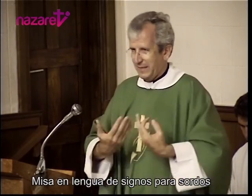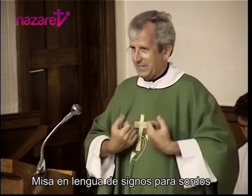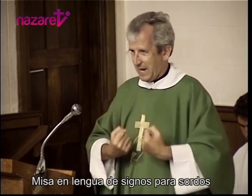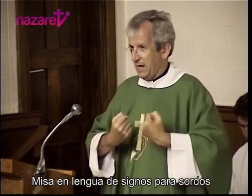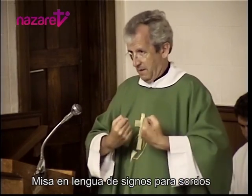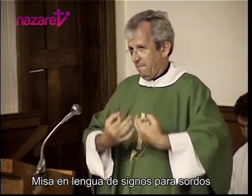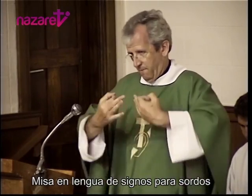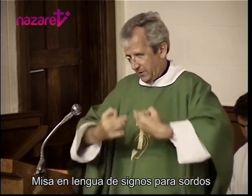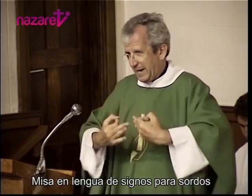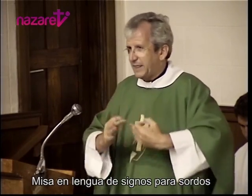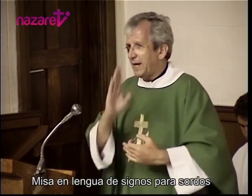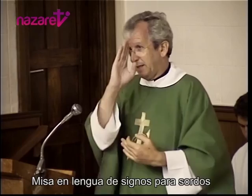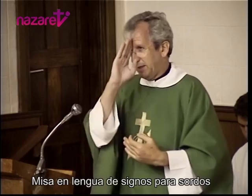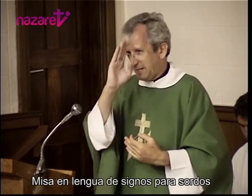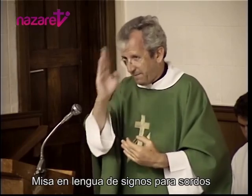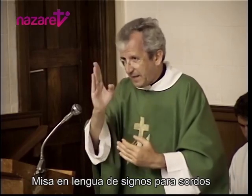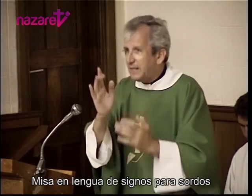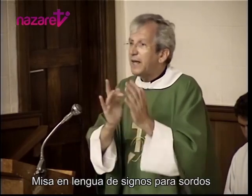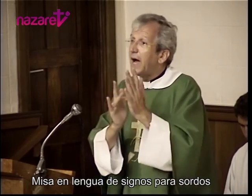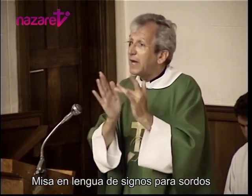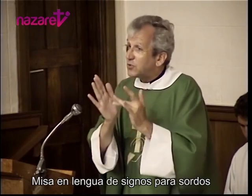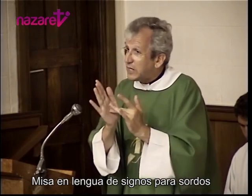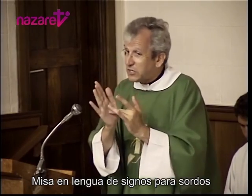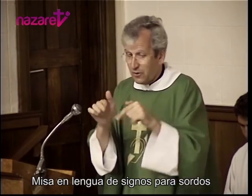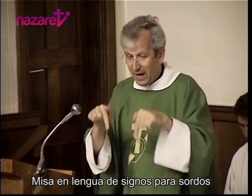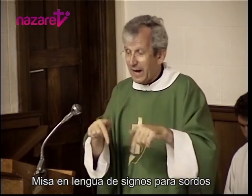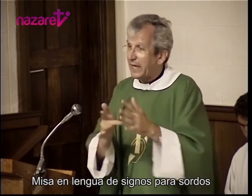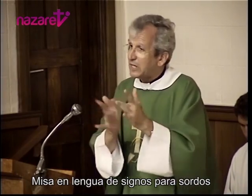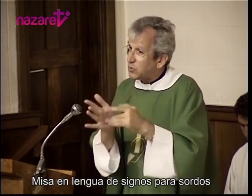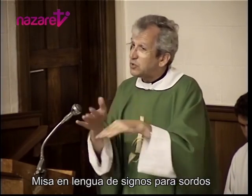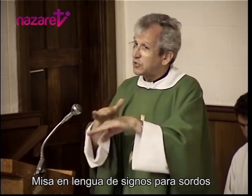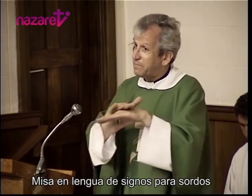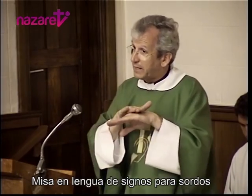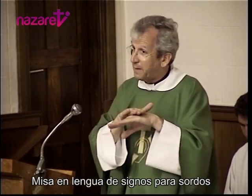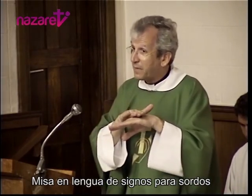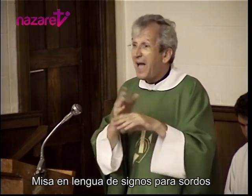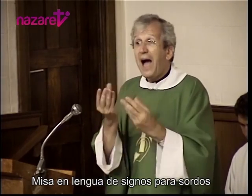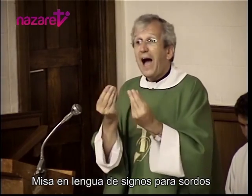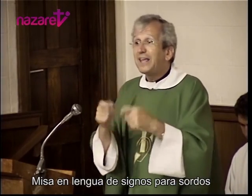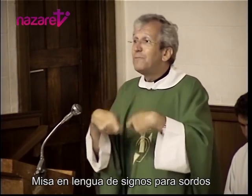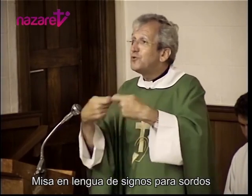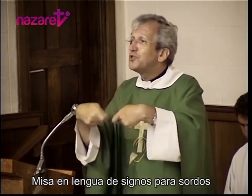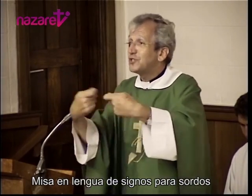esa fortaleza, de esa fidelidad a Jesucristo a la que Jesús nos invita. Al que mucho se le ha